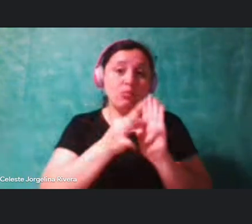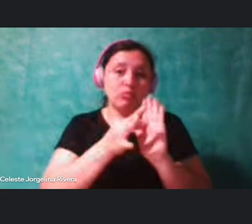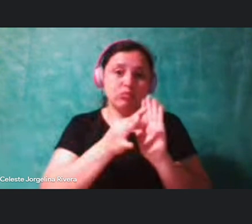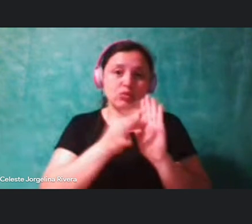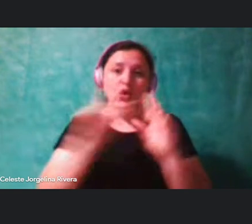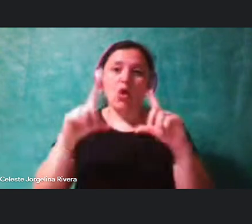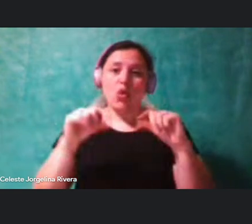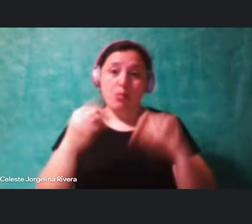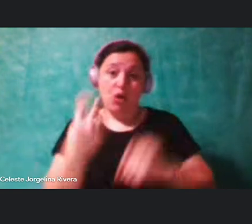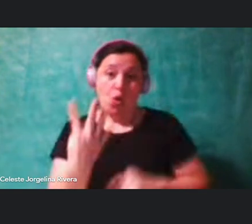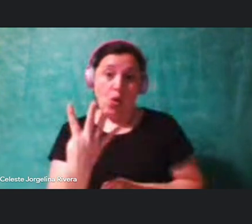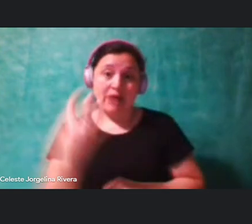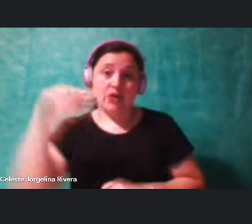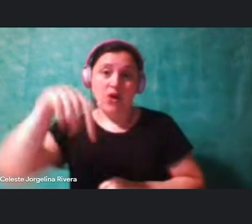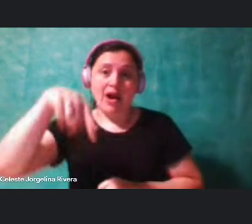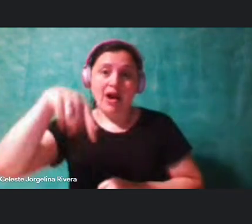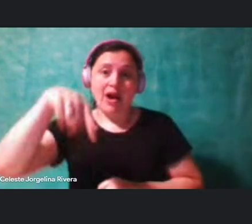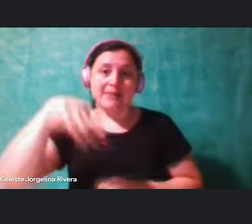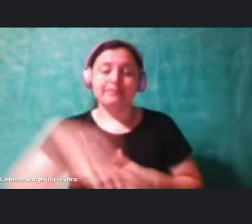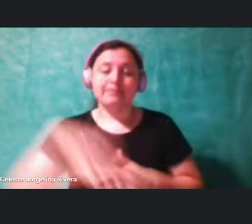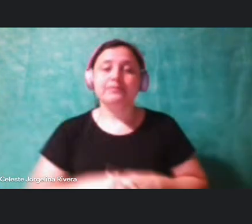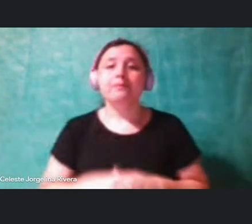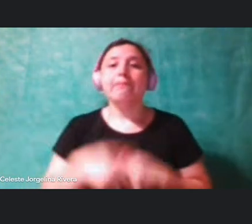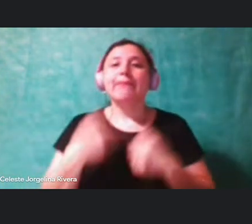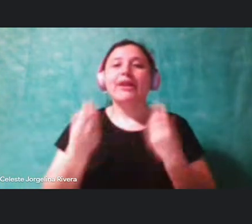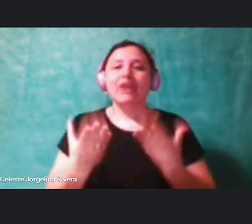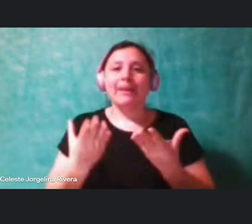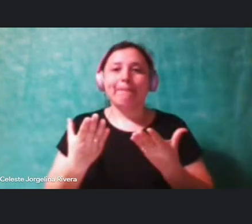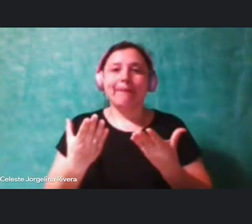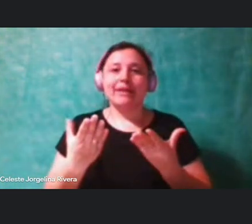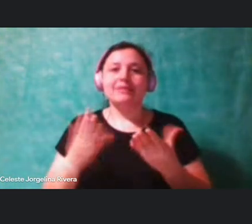Pero esto lo van a hacer ustedes y ahí, ¿qué tienen que hacer?